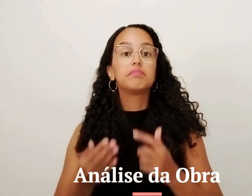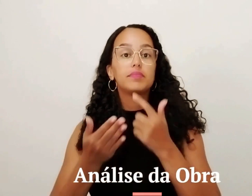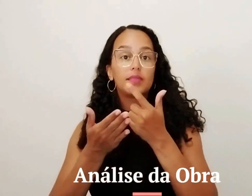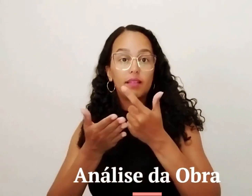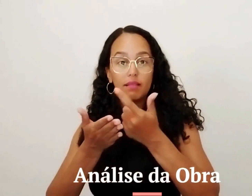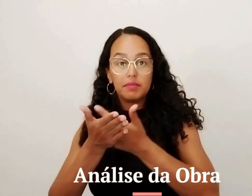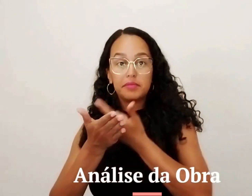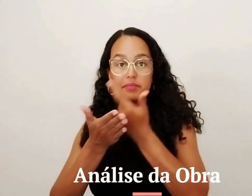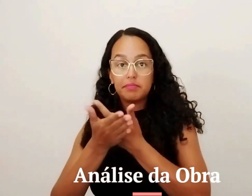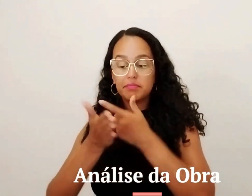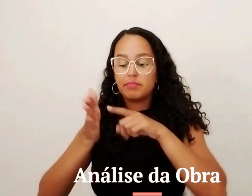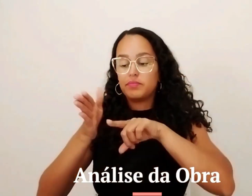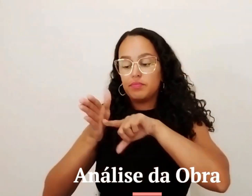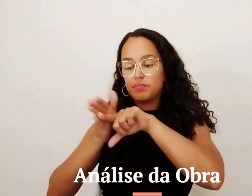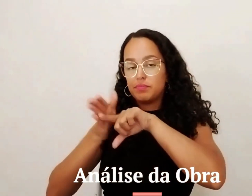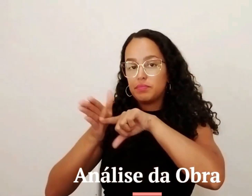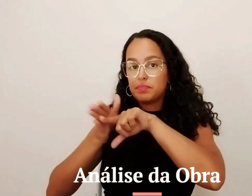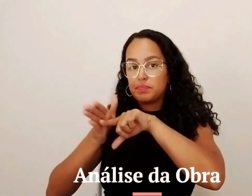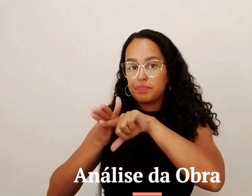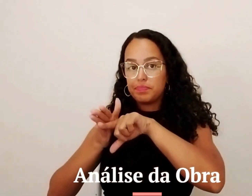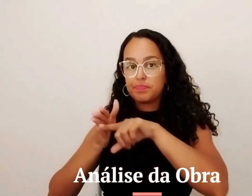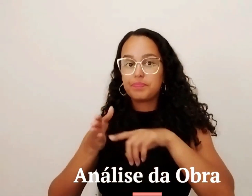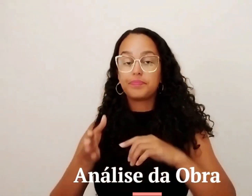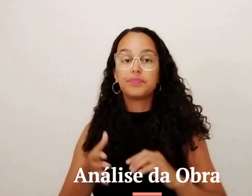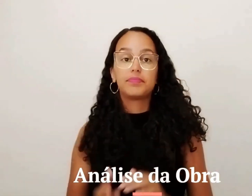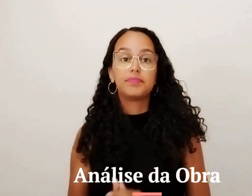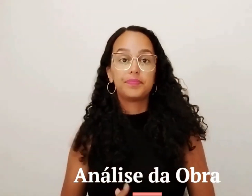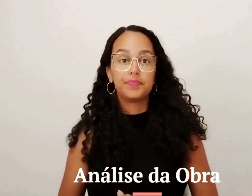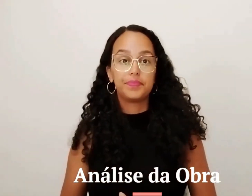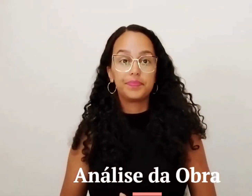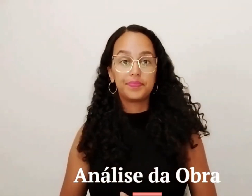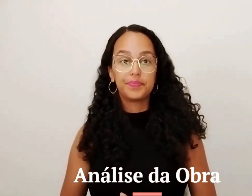Macunaíma e a formação da cultura brasileira.